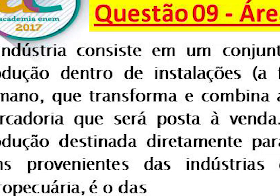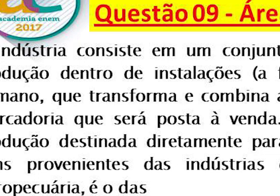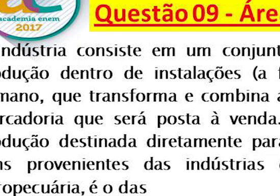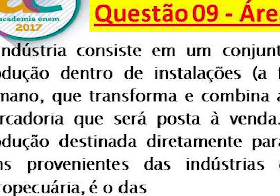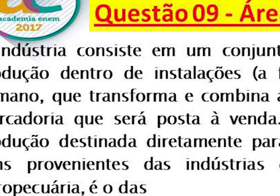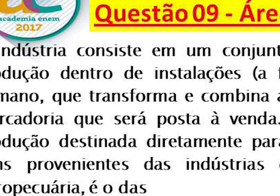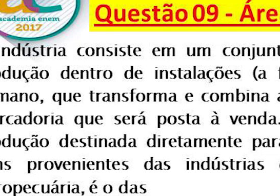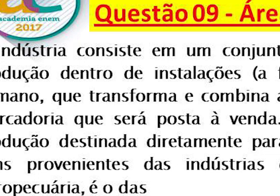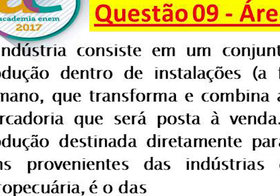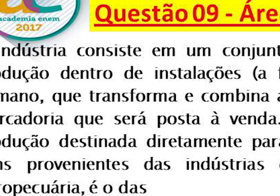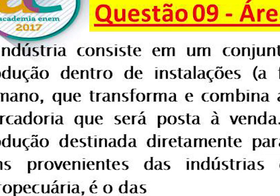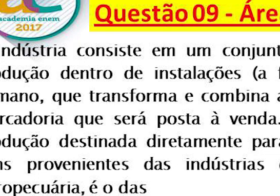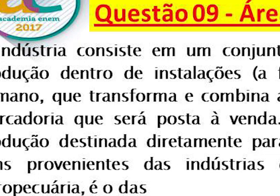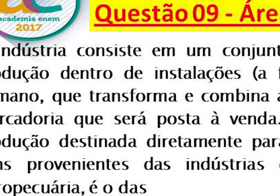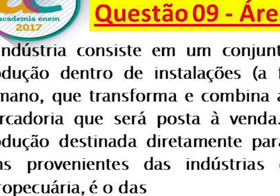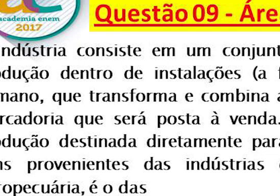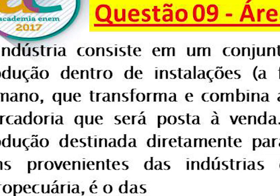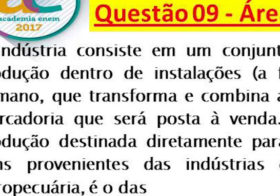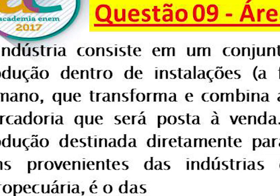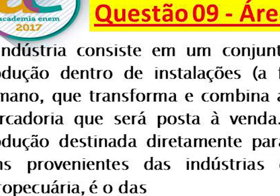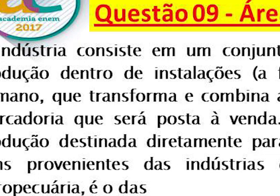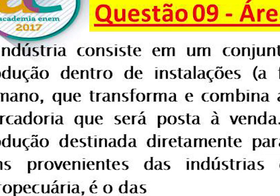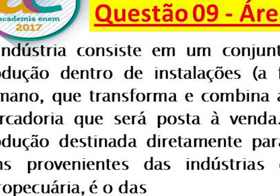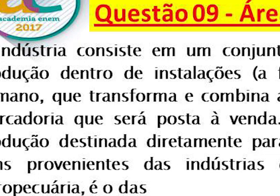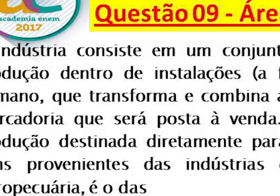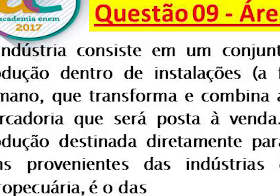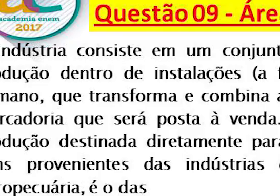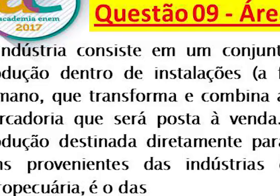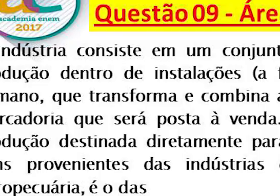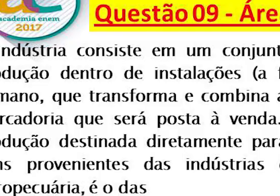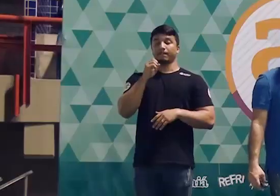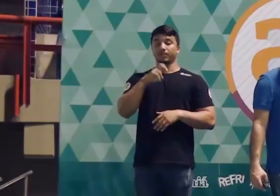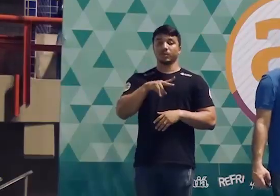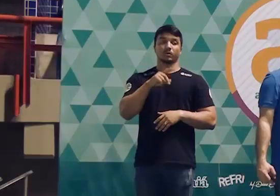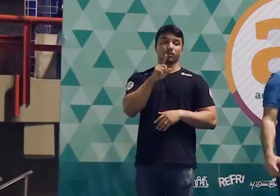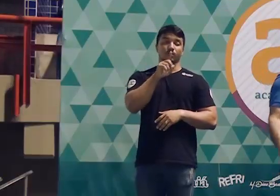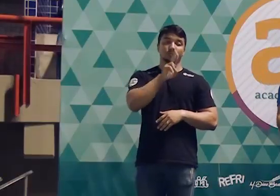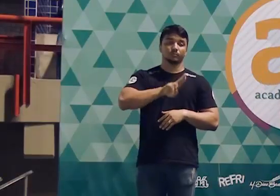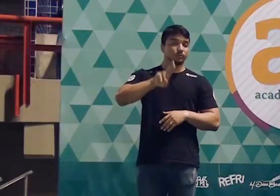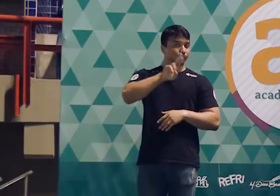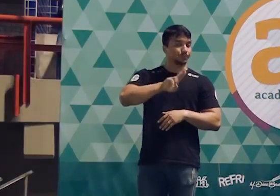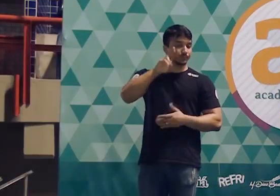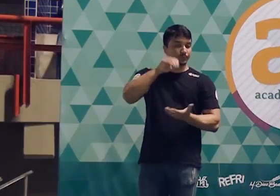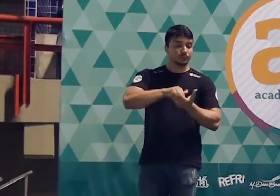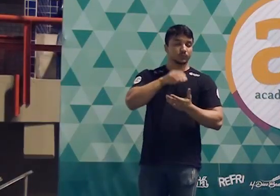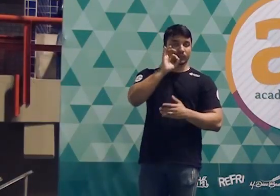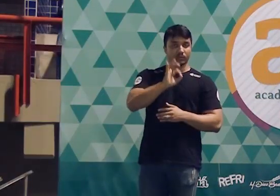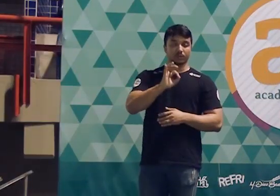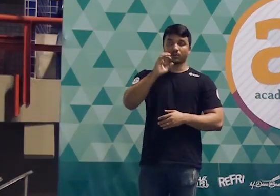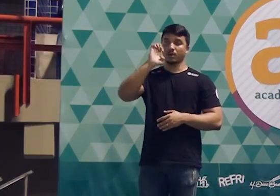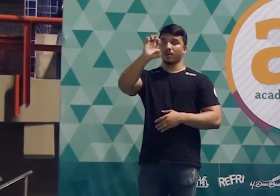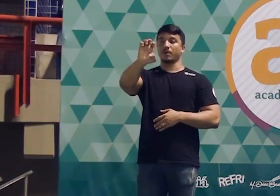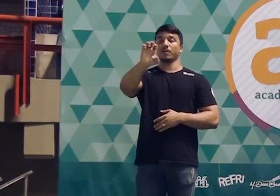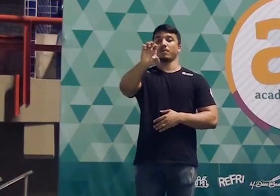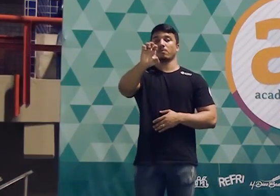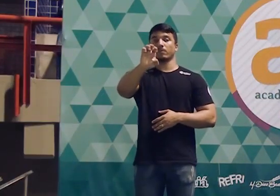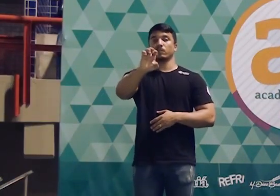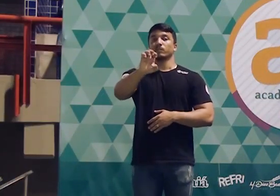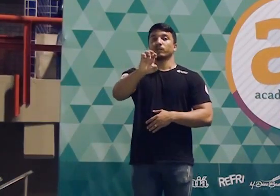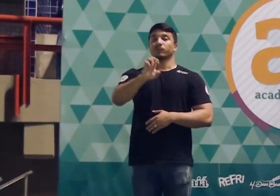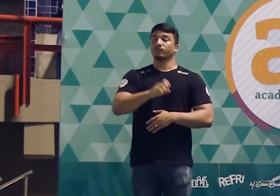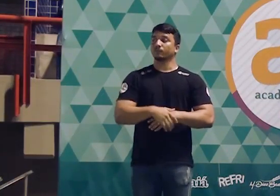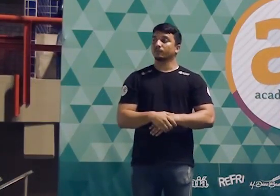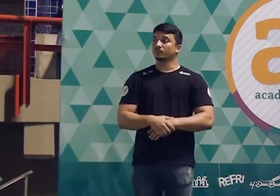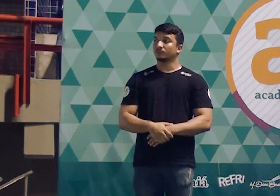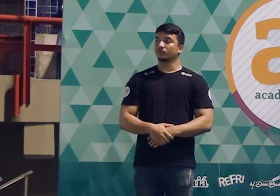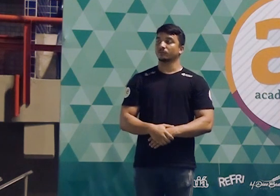bens de consumo. O que é que vem direto para a gente? É bens de consumo. O item é o item correto.